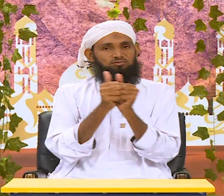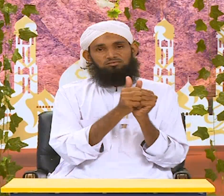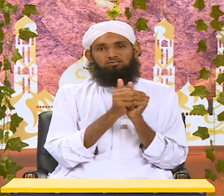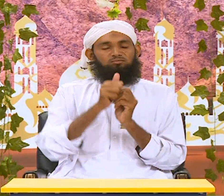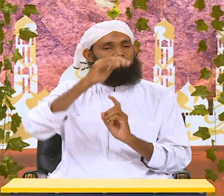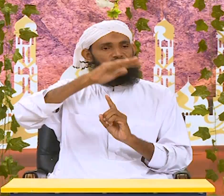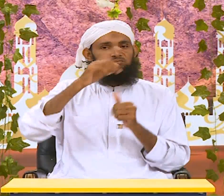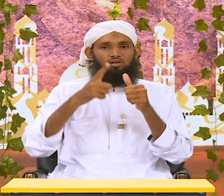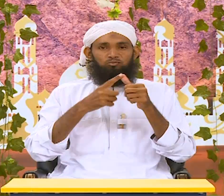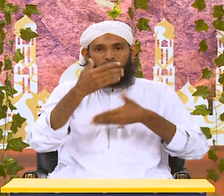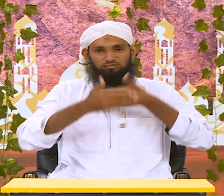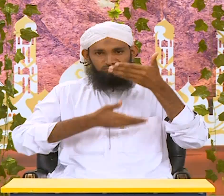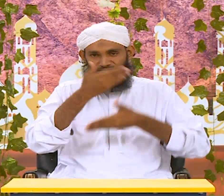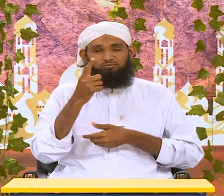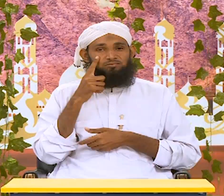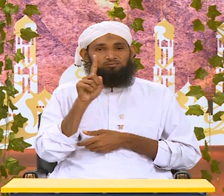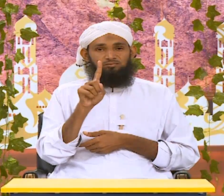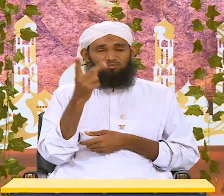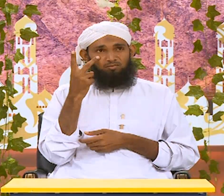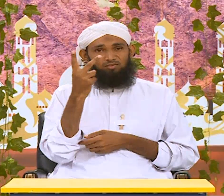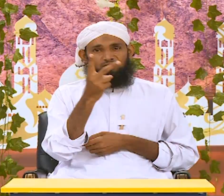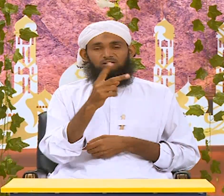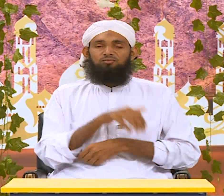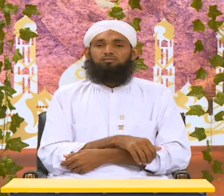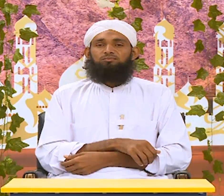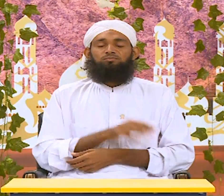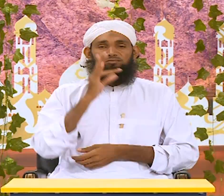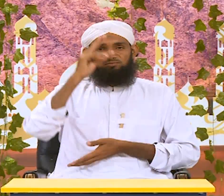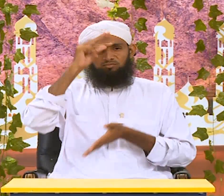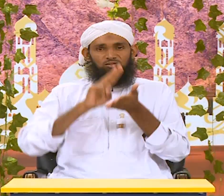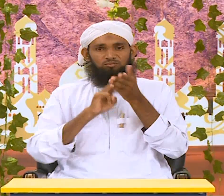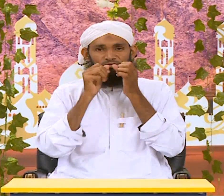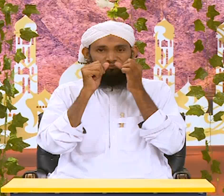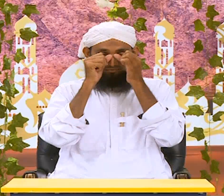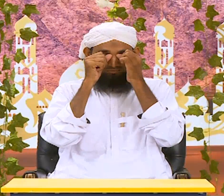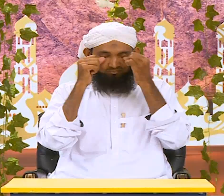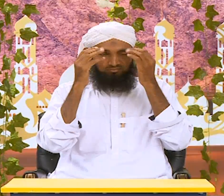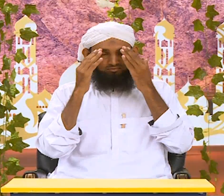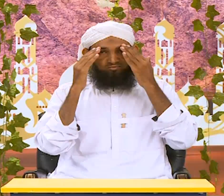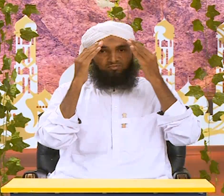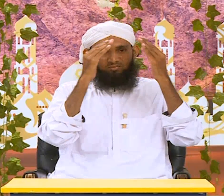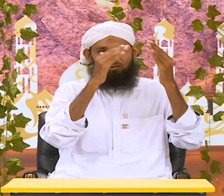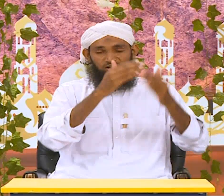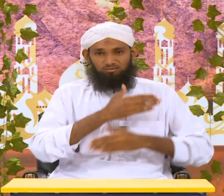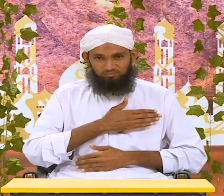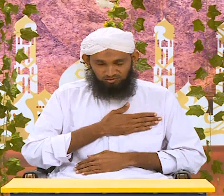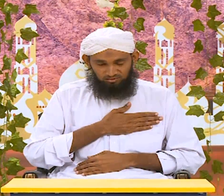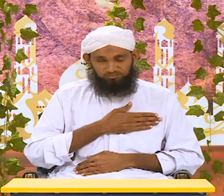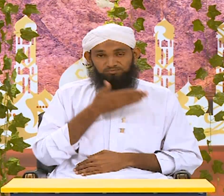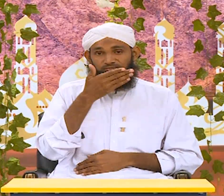رضی اللہ عنہ فرماتے ہیں، ایک روز میں نے دیکھا سرور ذیشان مکی مدنی سلطان صلی اللہ علیہ وآلہ وصحبہ وسلم